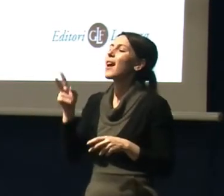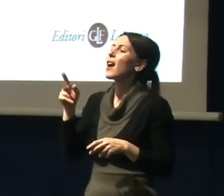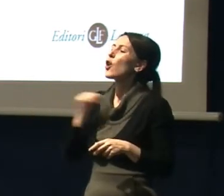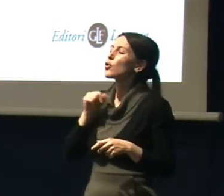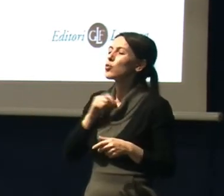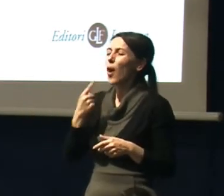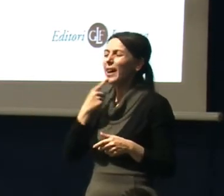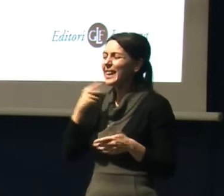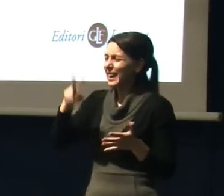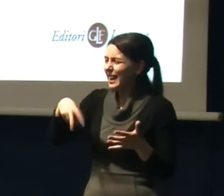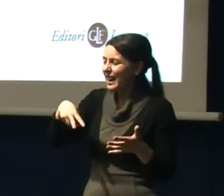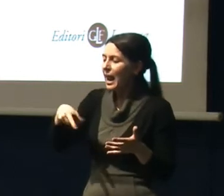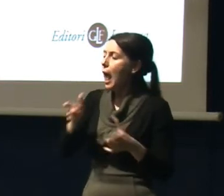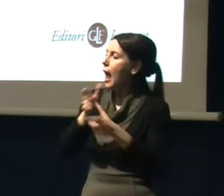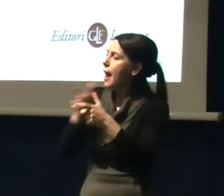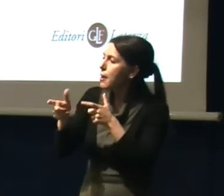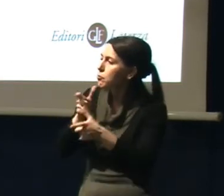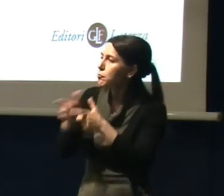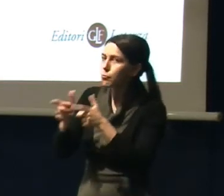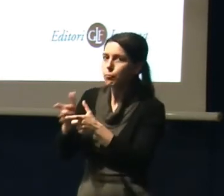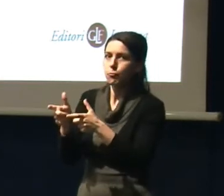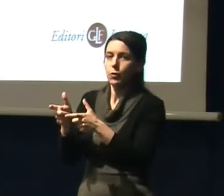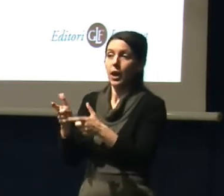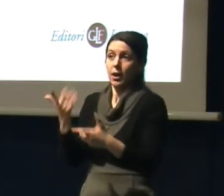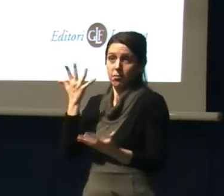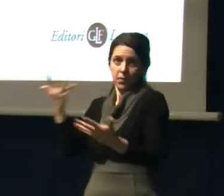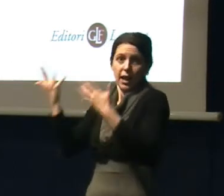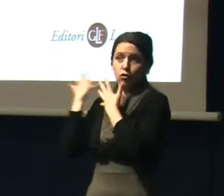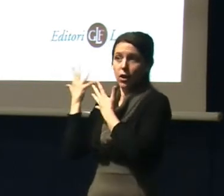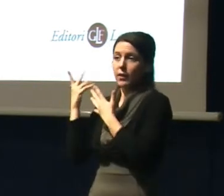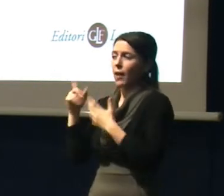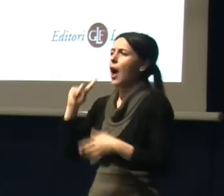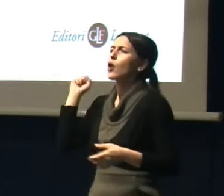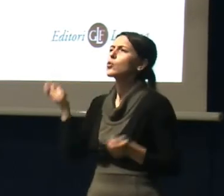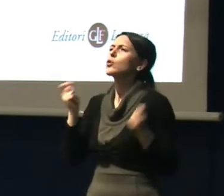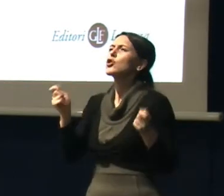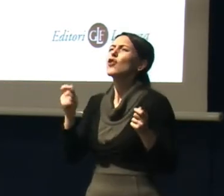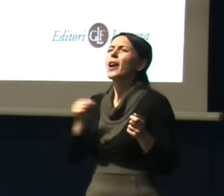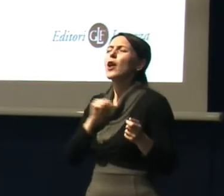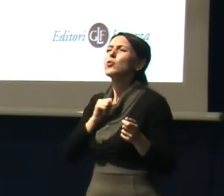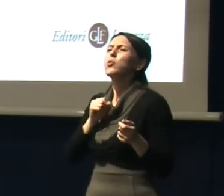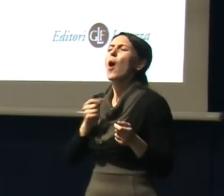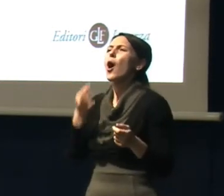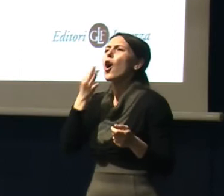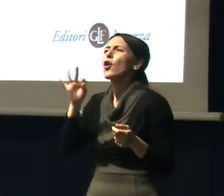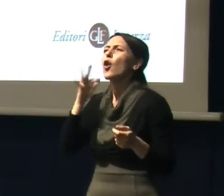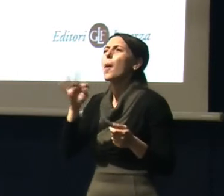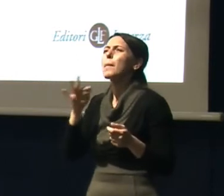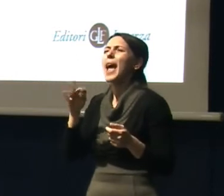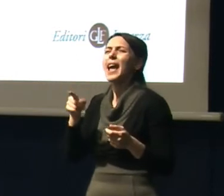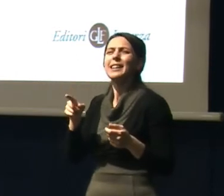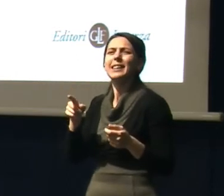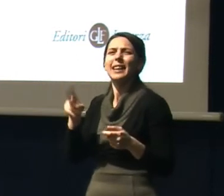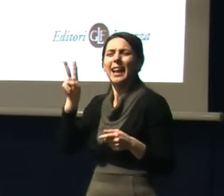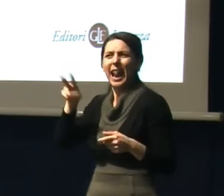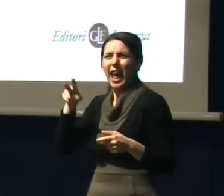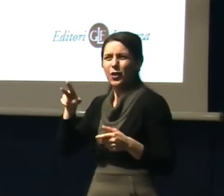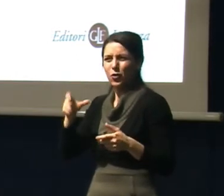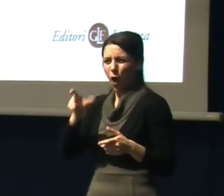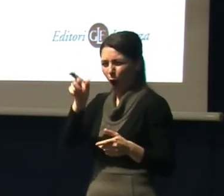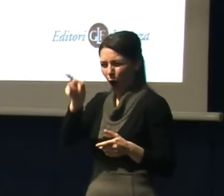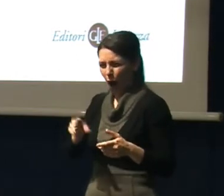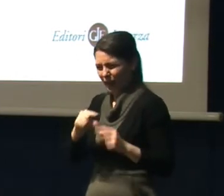propri utenti sui loro siti internet negli anni scor dieci anni fa tutti i giornali avevano i commenti dei lettori su internet in fondo gli articoli hanno